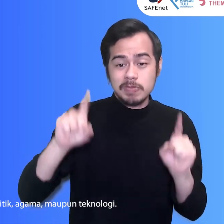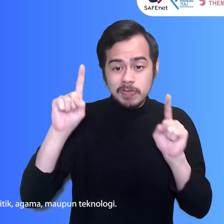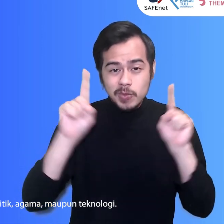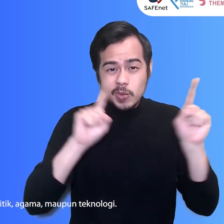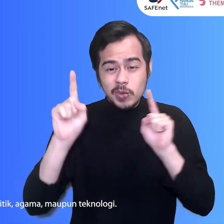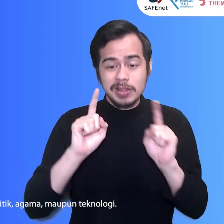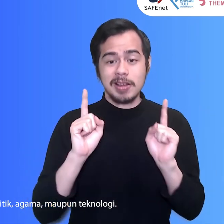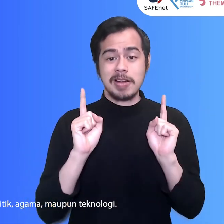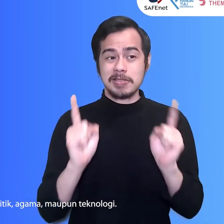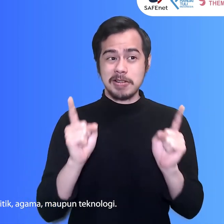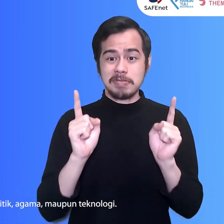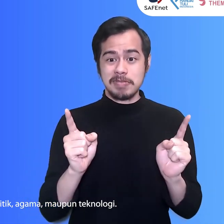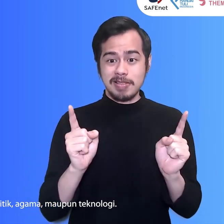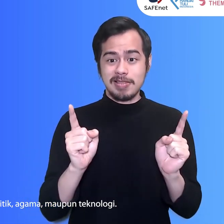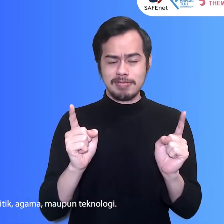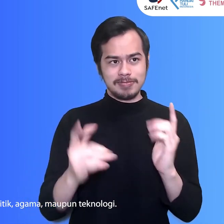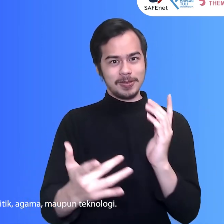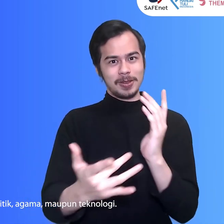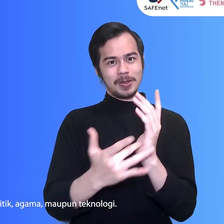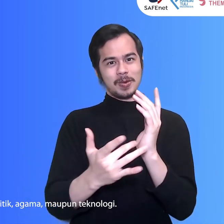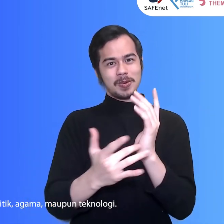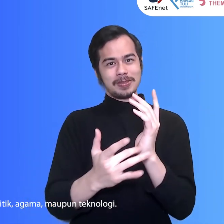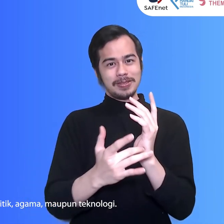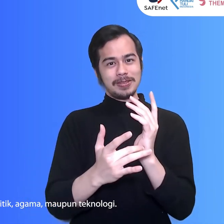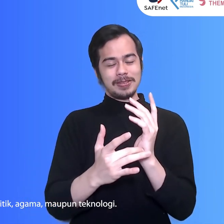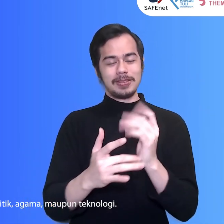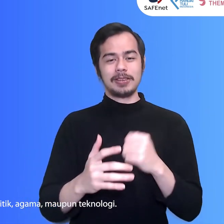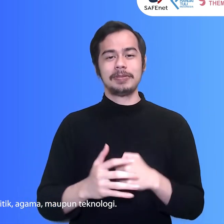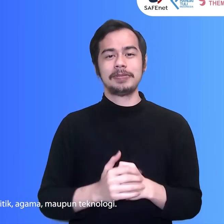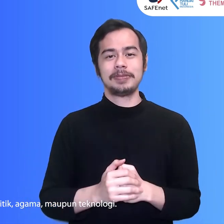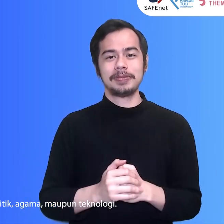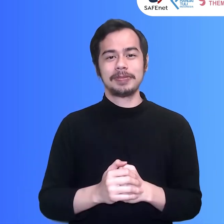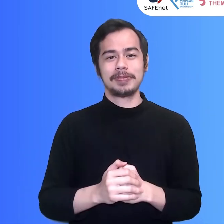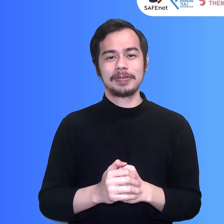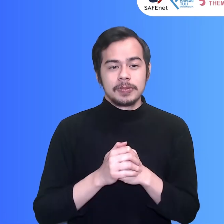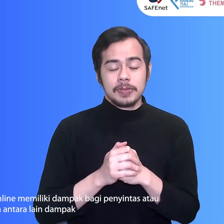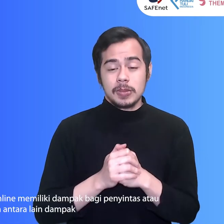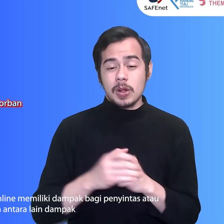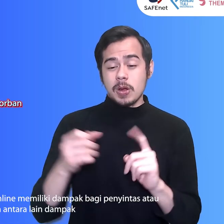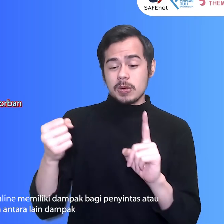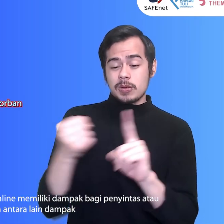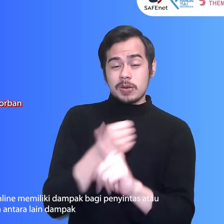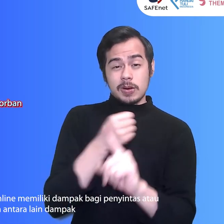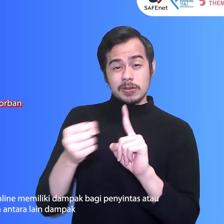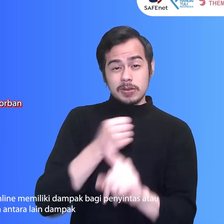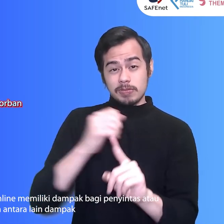Hai dampak kekerasan berbasis gender online bagi penyintas maupun korban jiwa